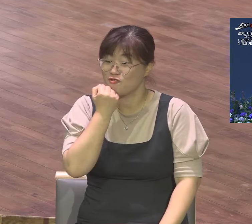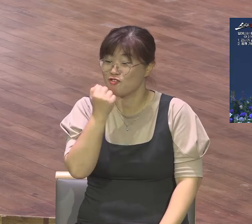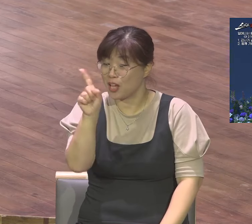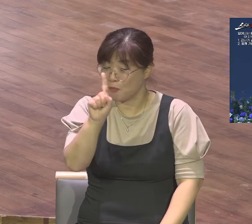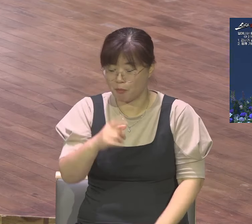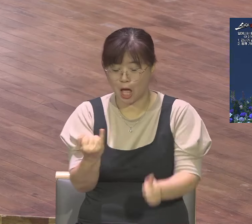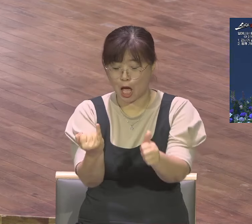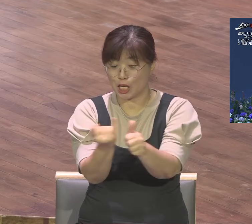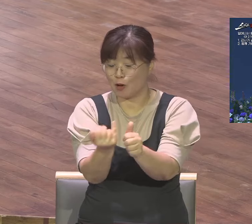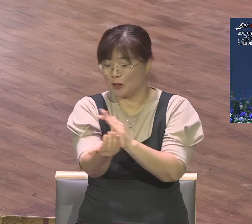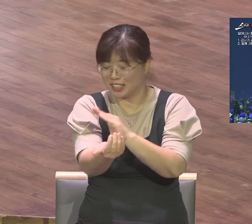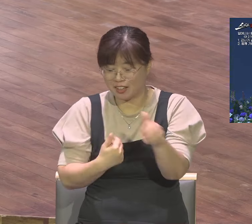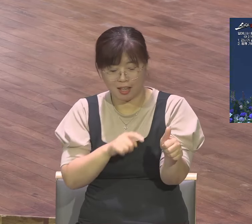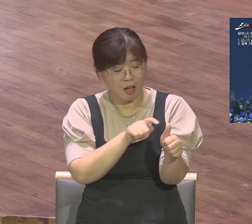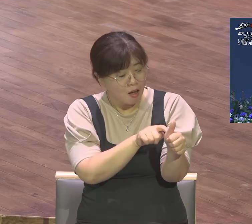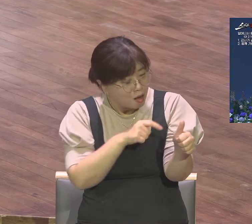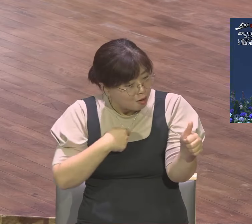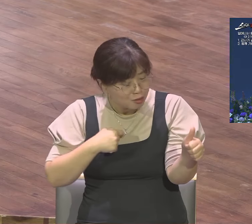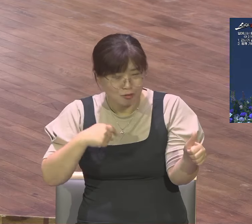진짜로.